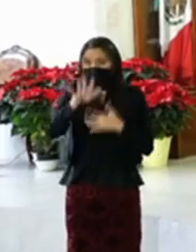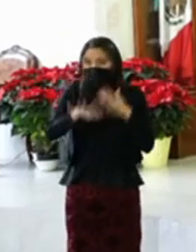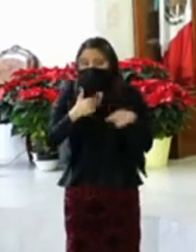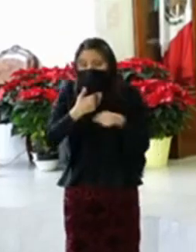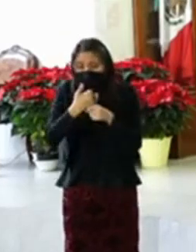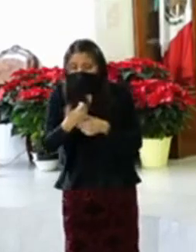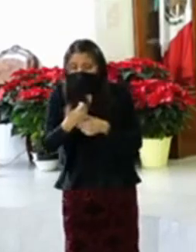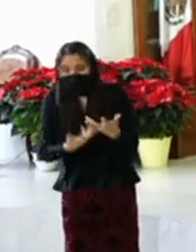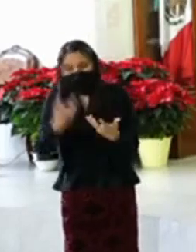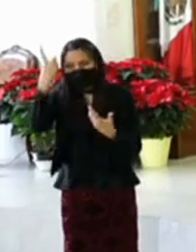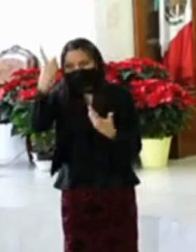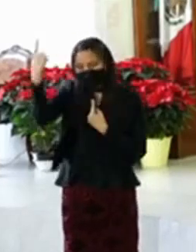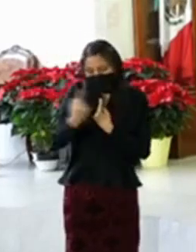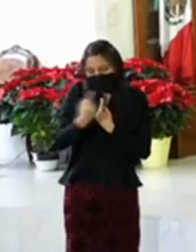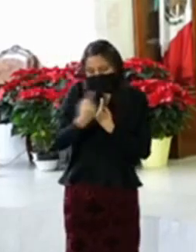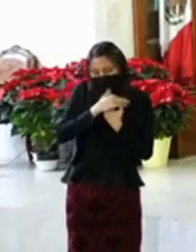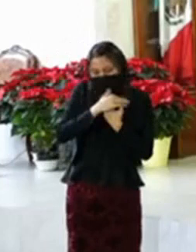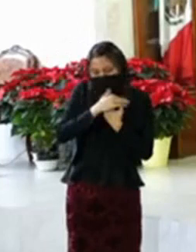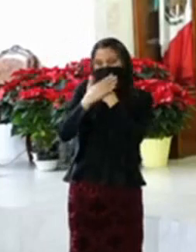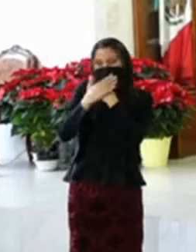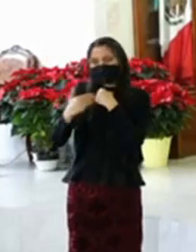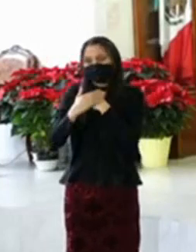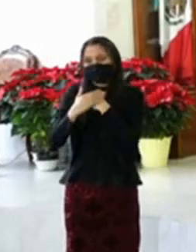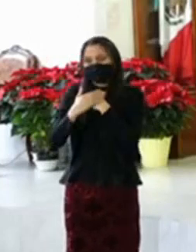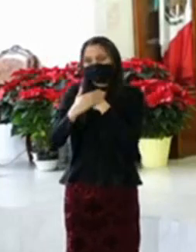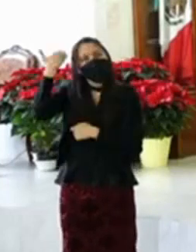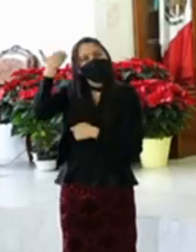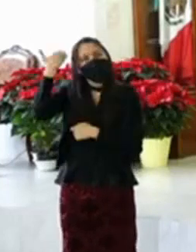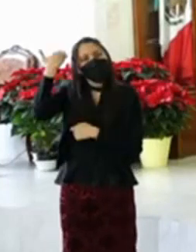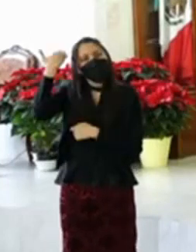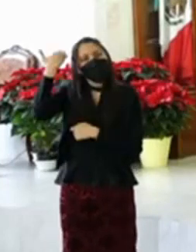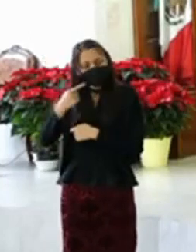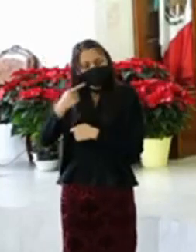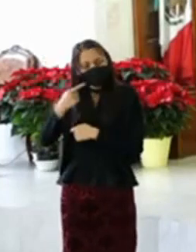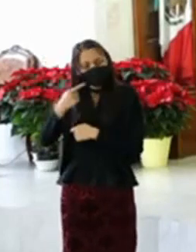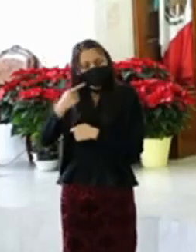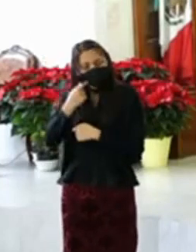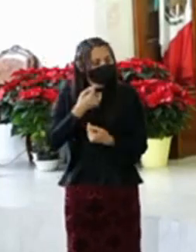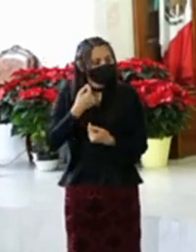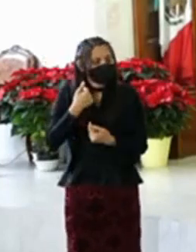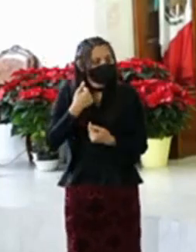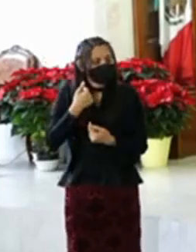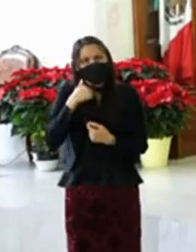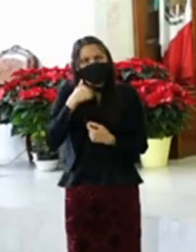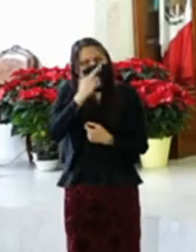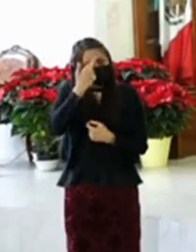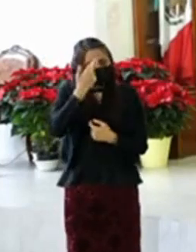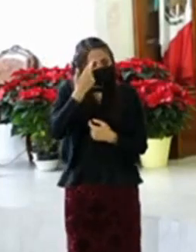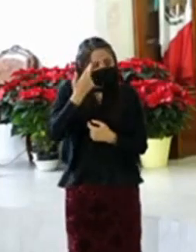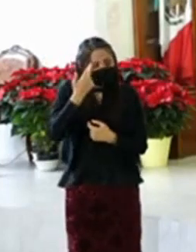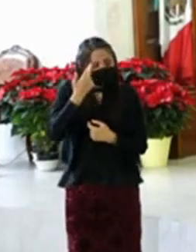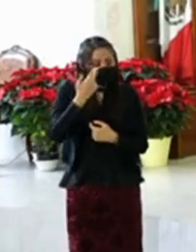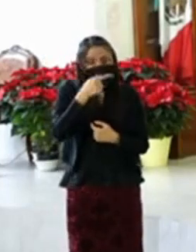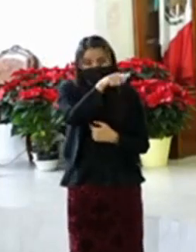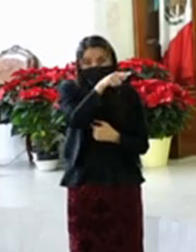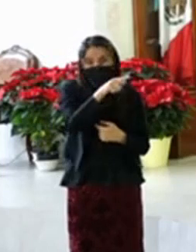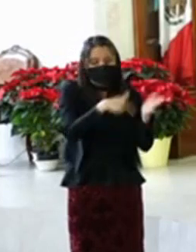lo siguiente: hace 30 años, el minúsculo país de Croacia estaba en